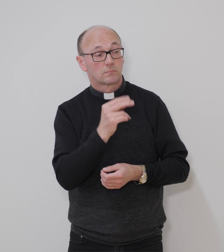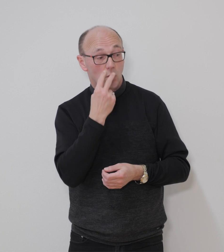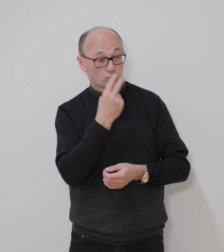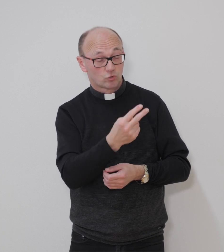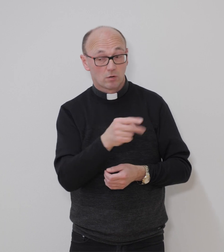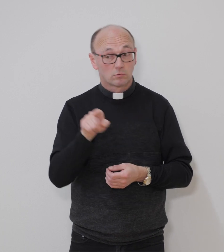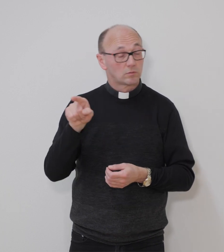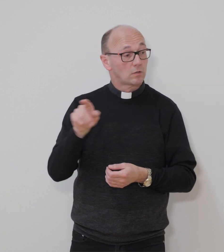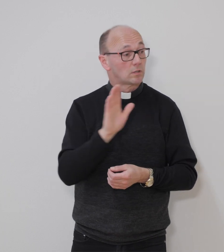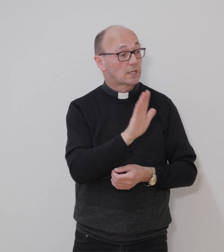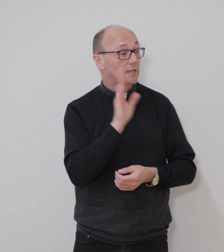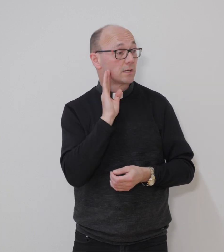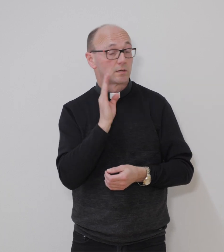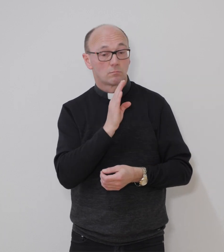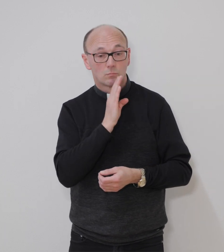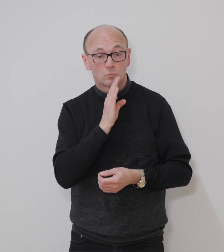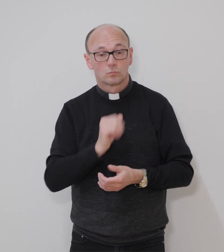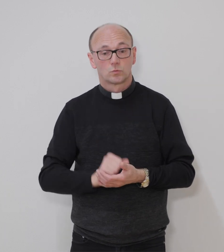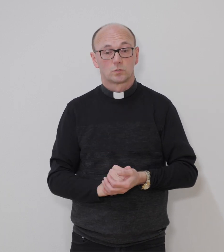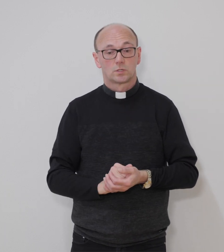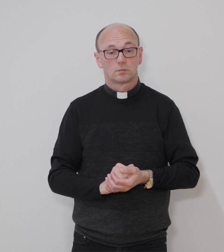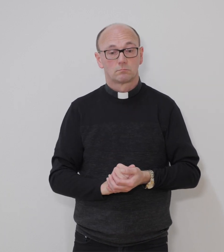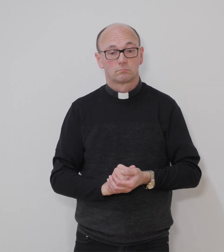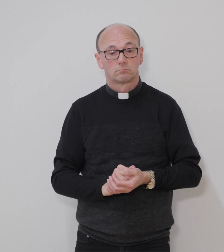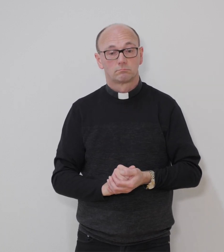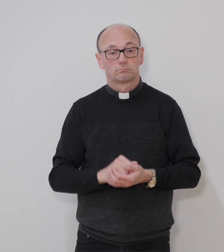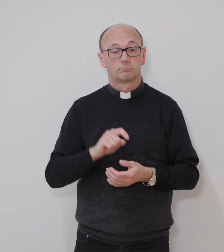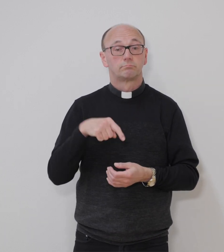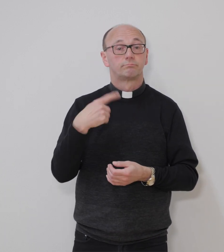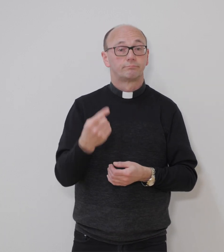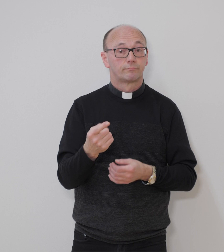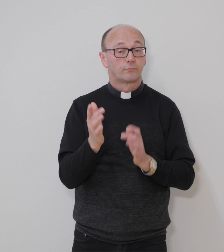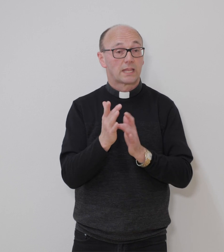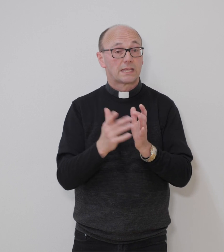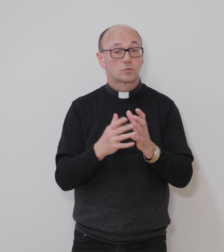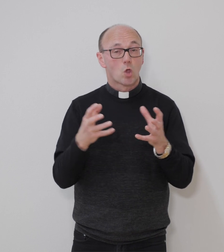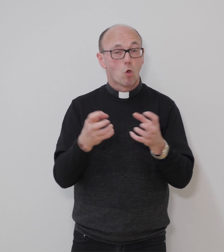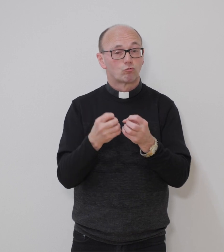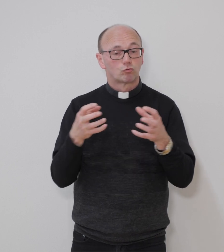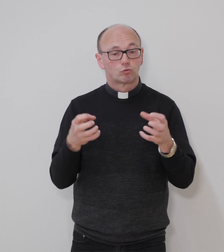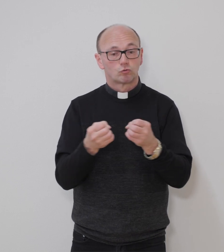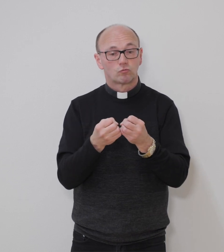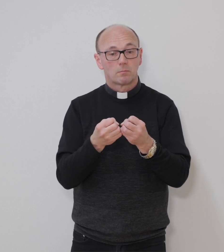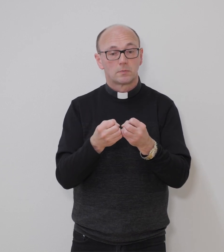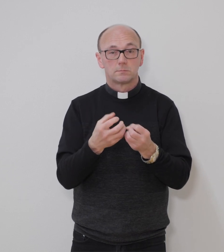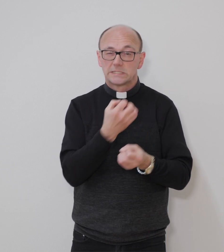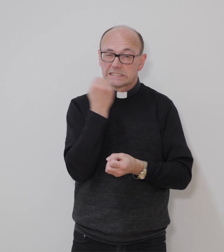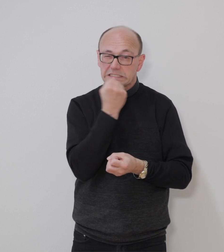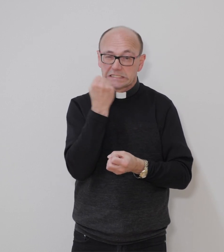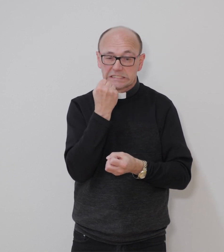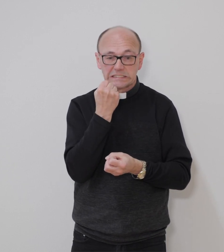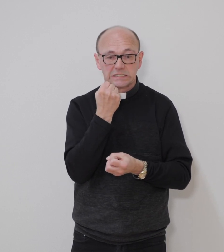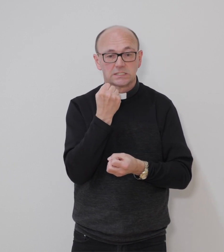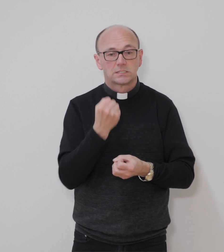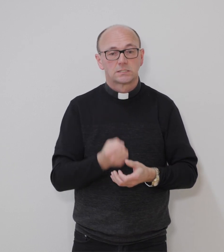Als Jesus von dem Essig genommen hatte, sprach er: Es ist vollbracht. Und er neigte